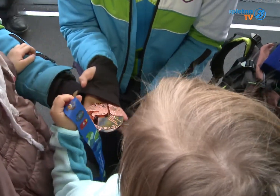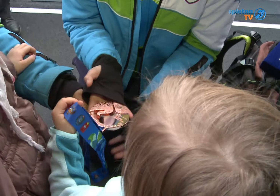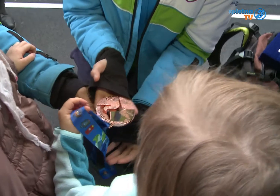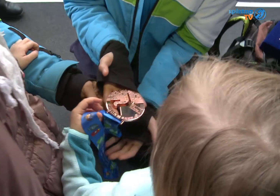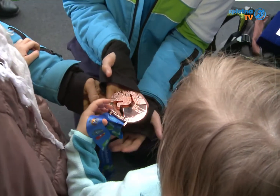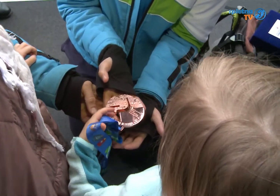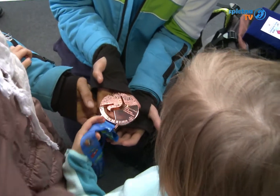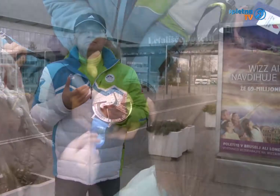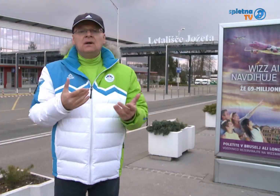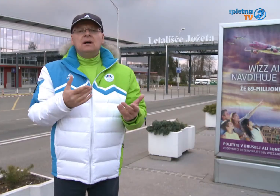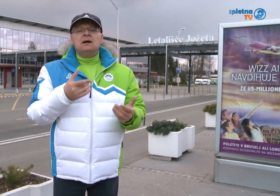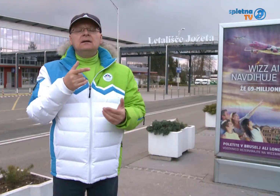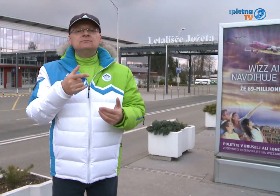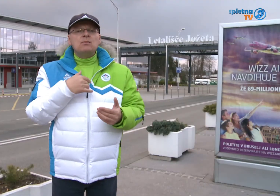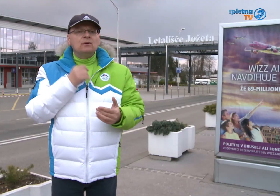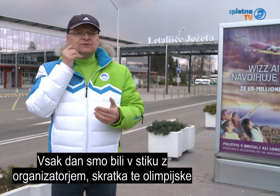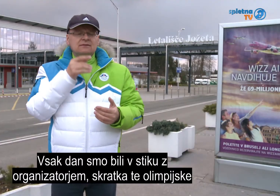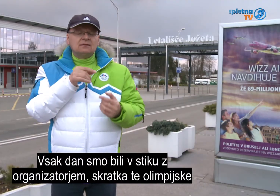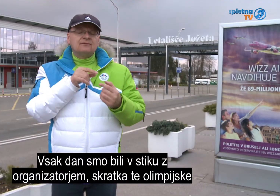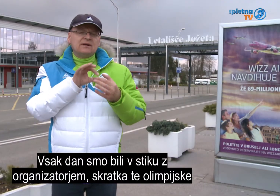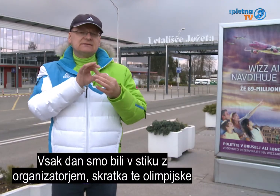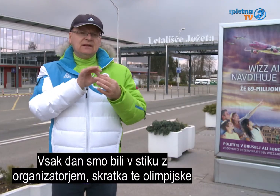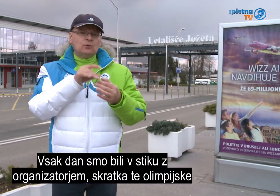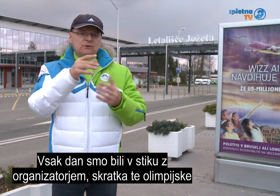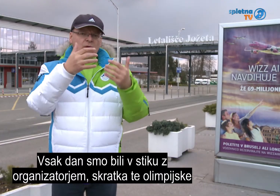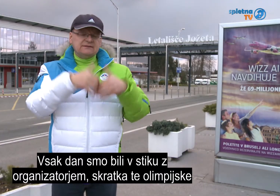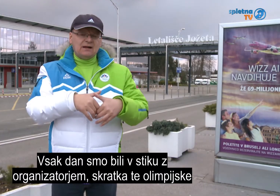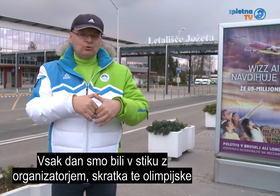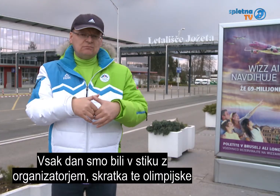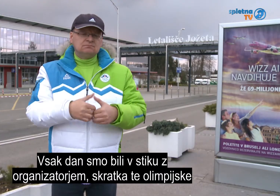Leva pro texto, que tá? Eu vou pensar, não faço que eu só cansar.